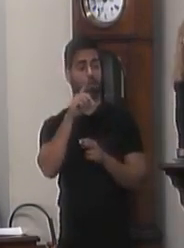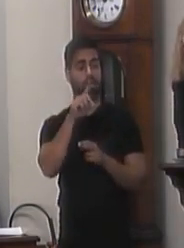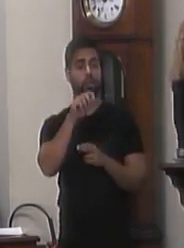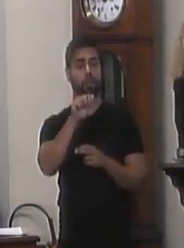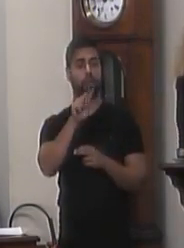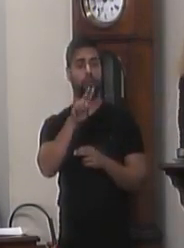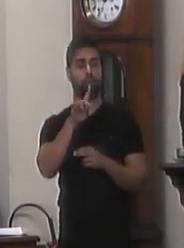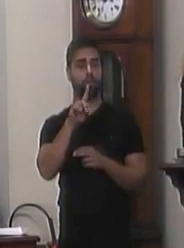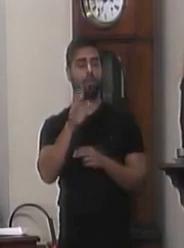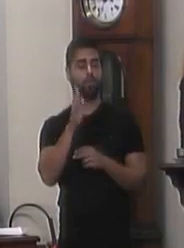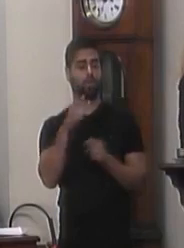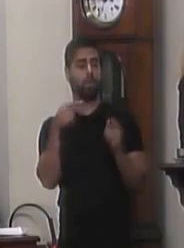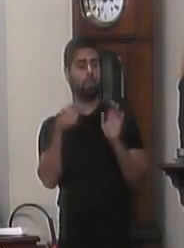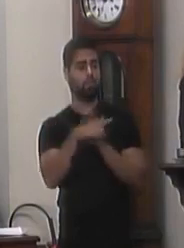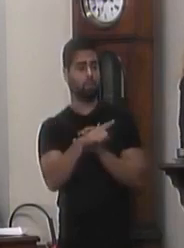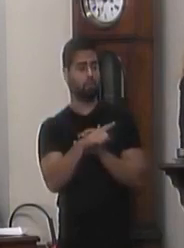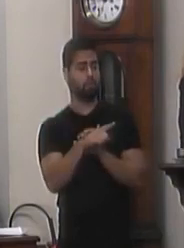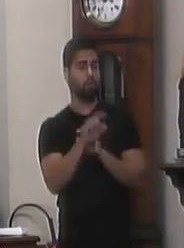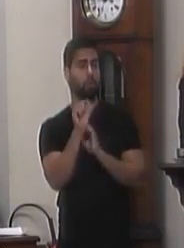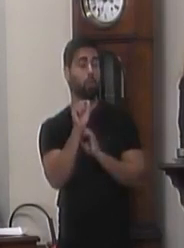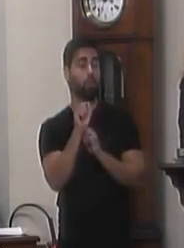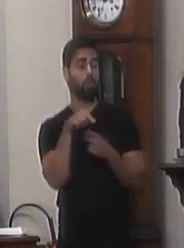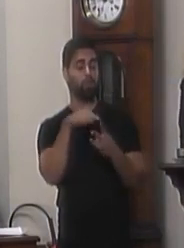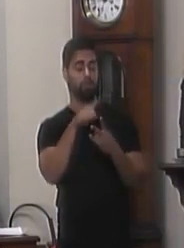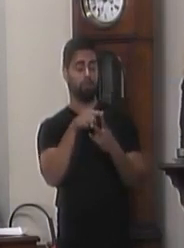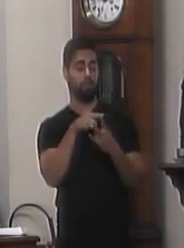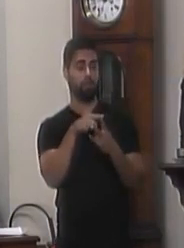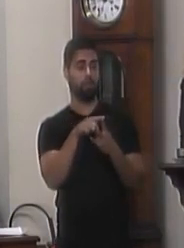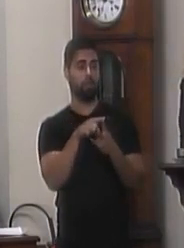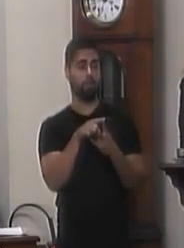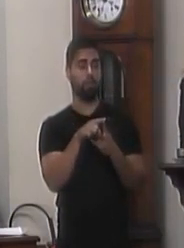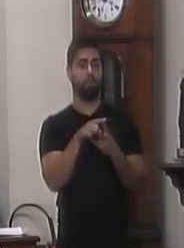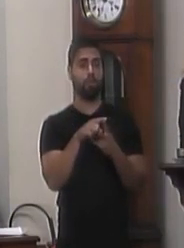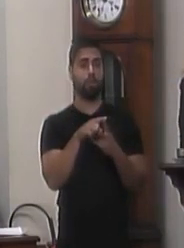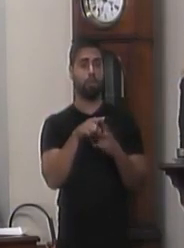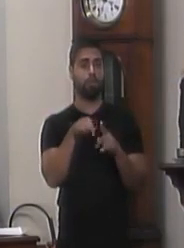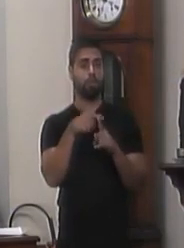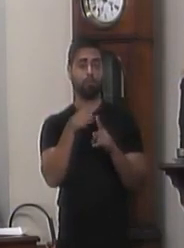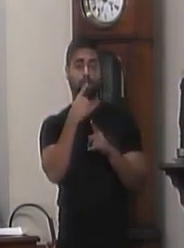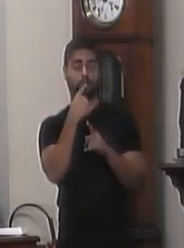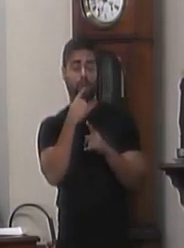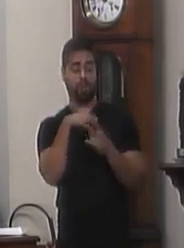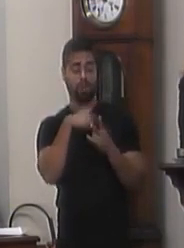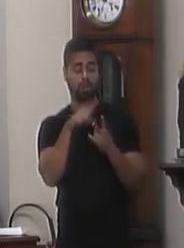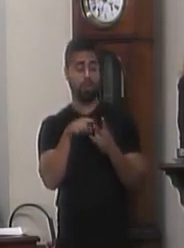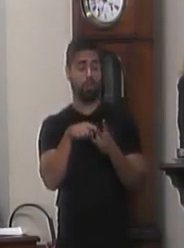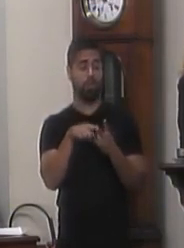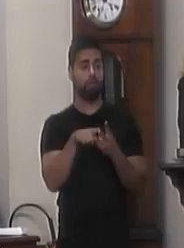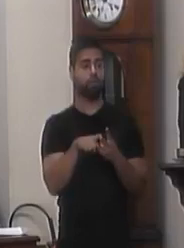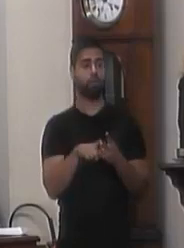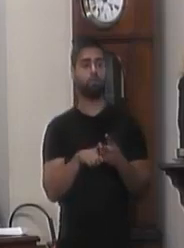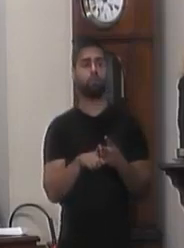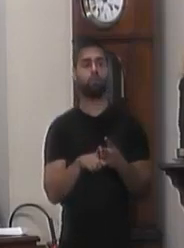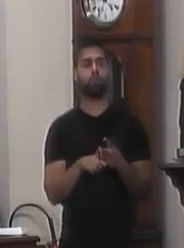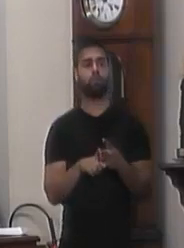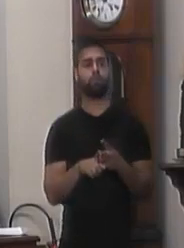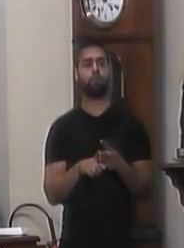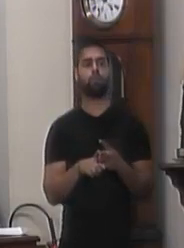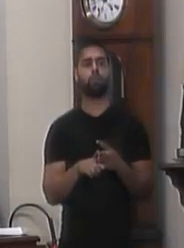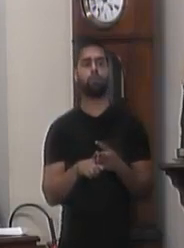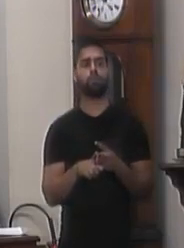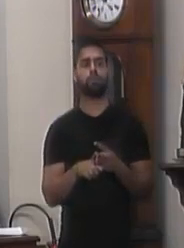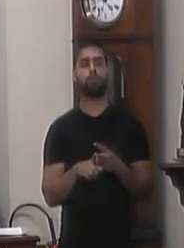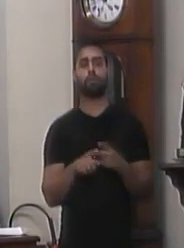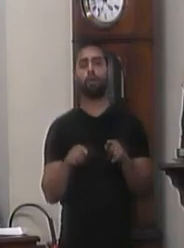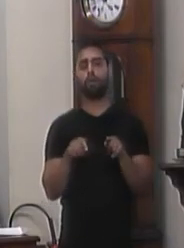já perguntou, que era a respeito da questão da Cruz Vermelha. Uma outra pergunta era a respeito da questão